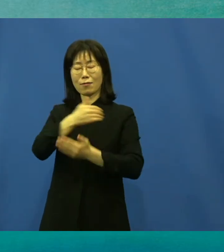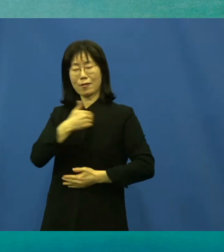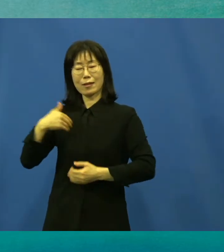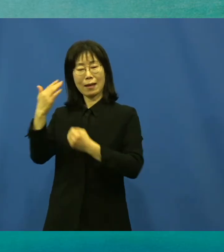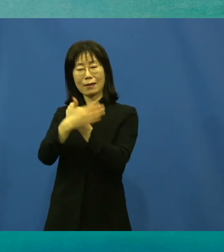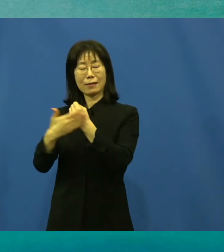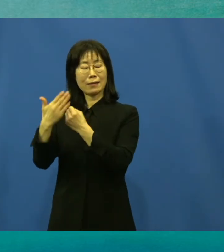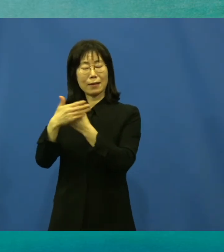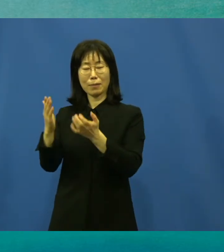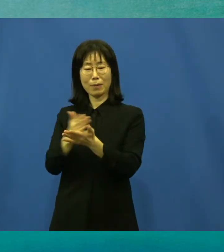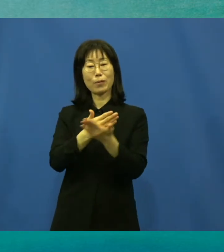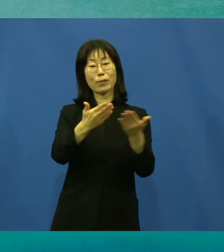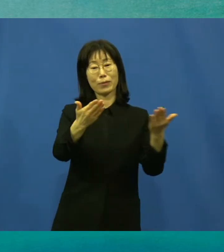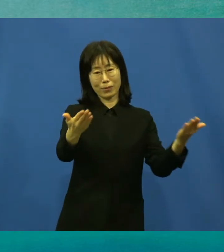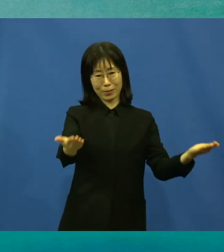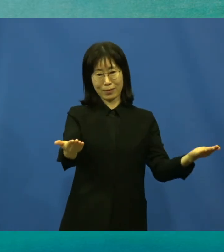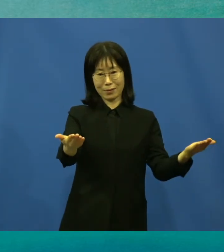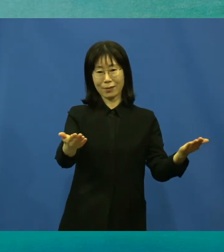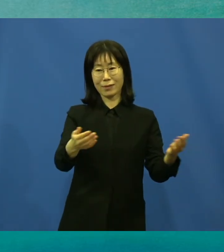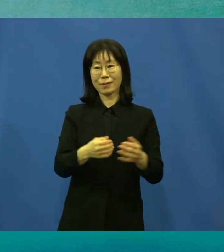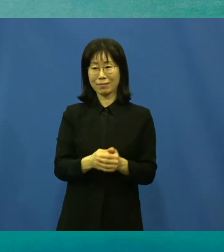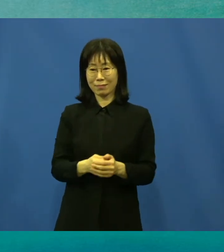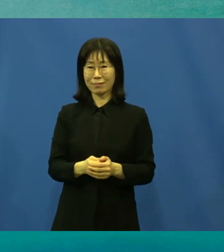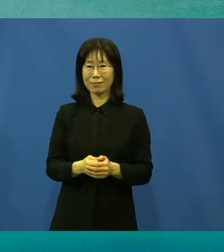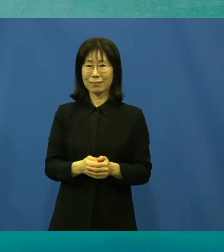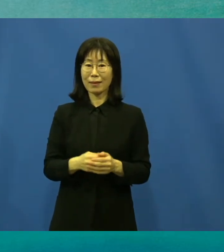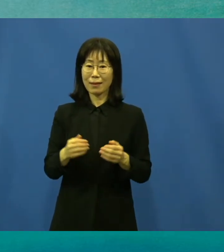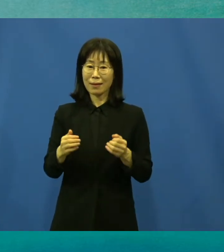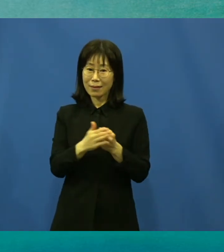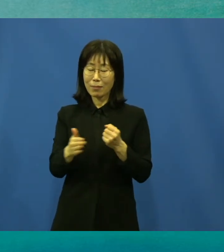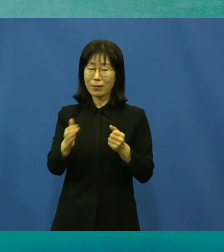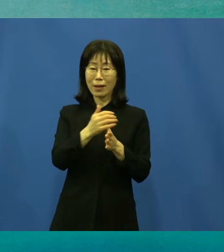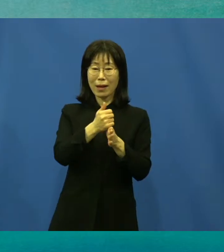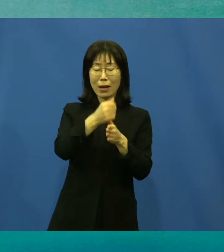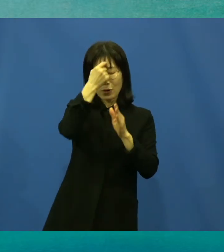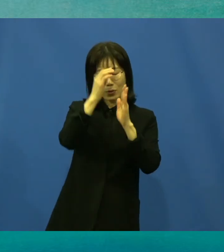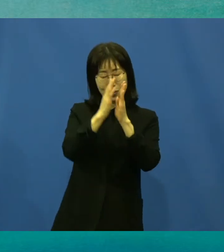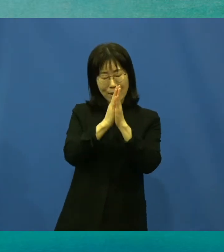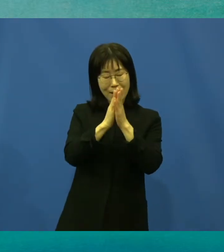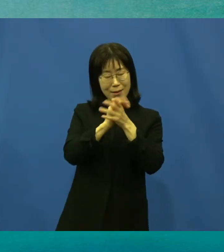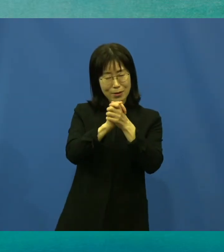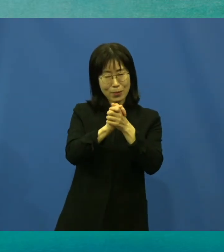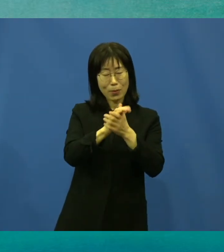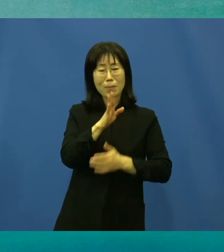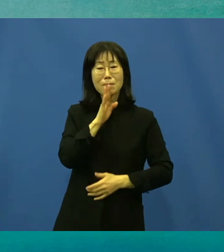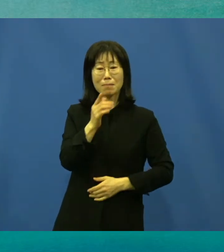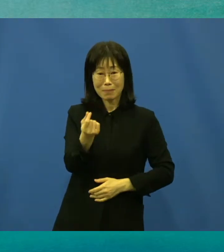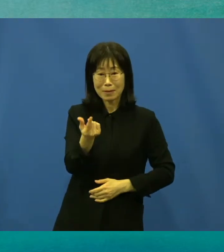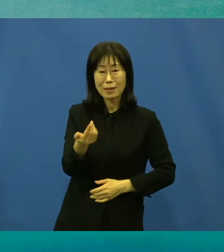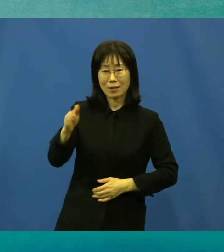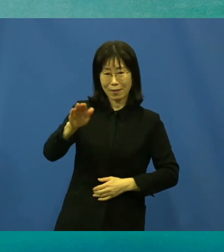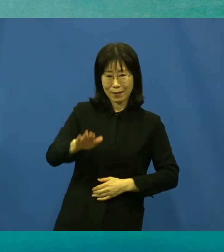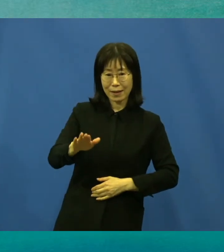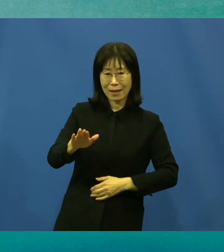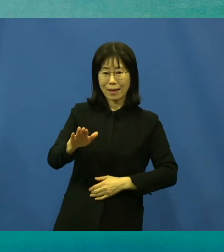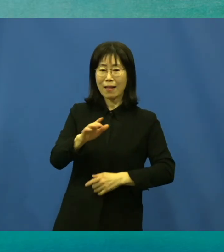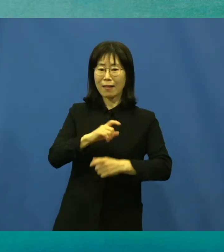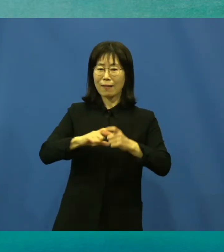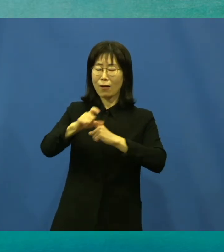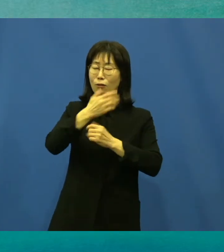요나의 돌이킴보다 하나님의 돌이킴이 더 큽니다. 요나의 의지보다 하나님의 의지가 더